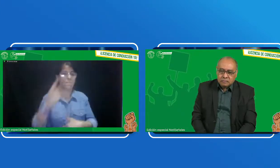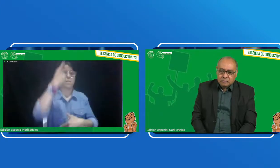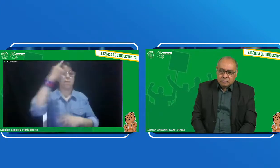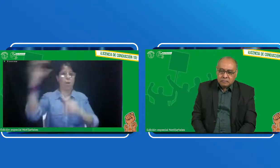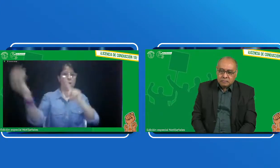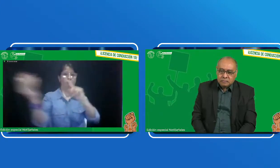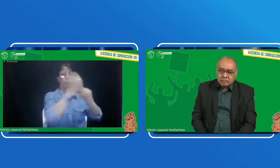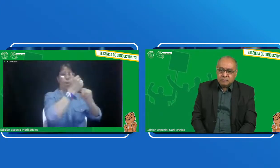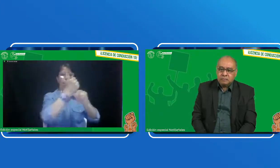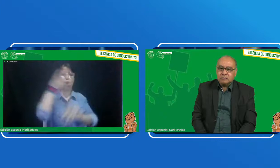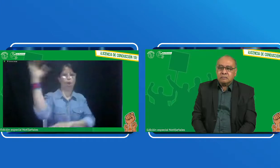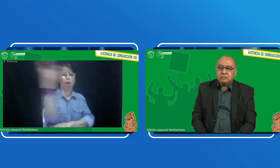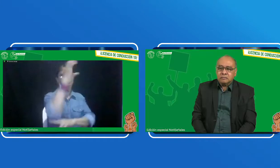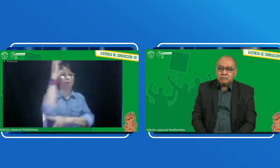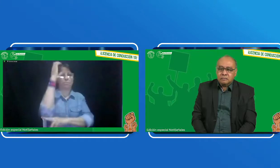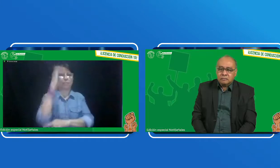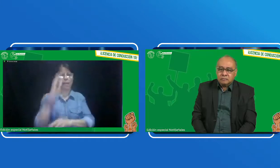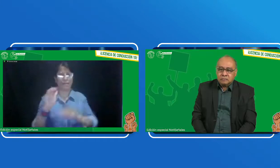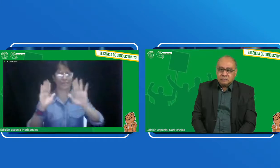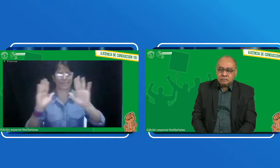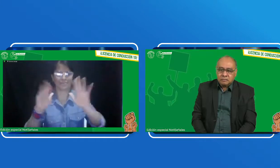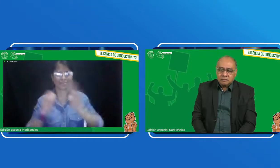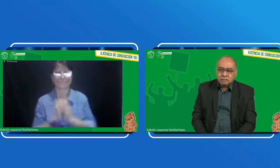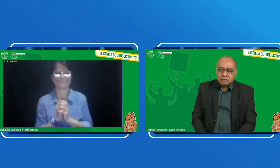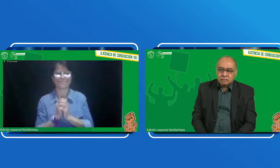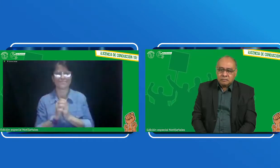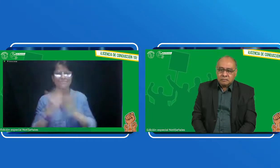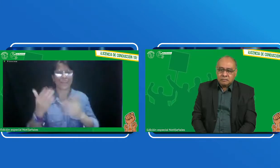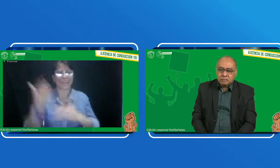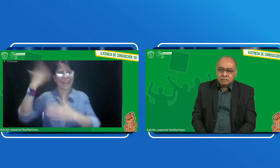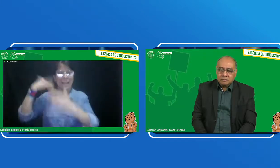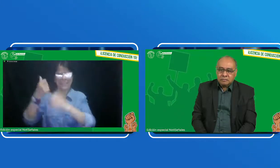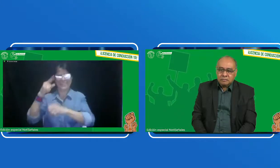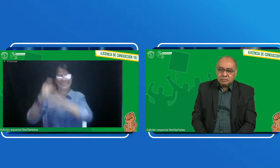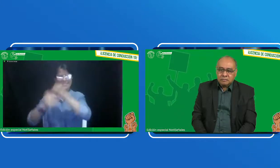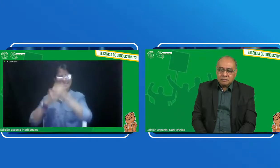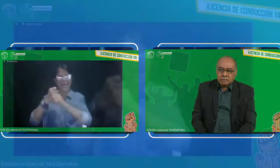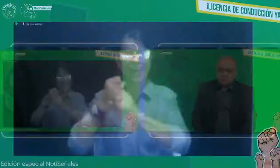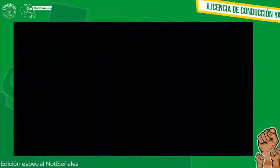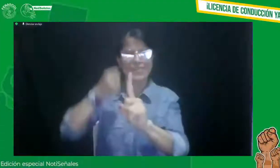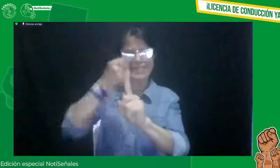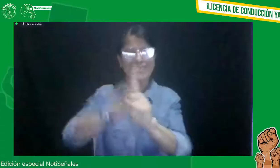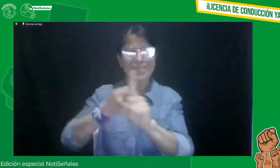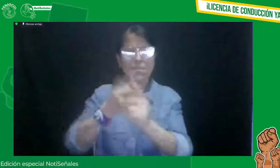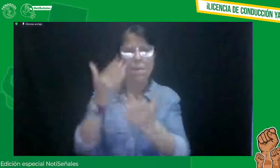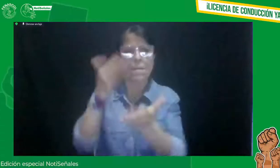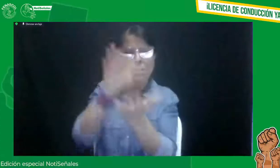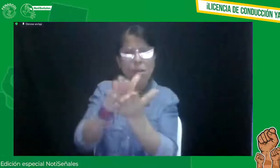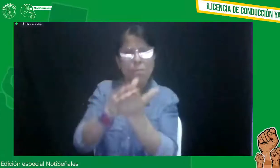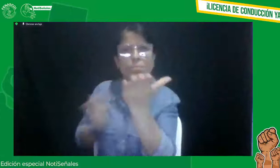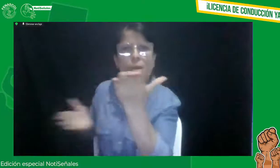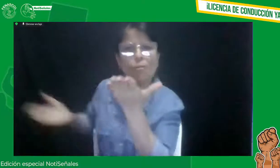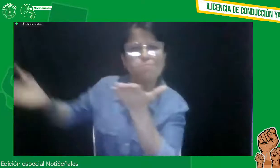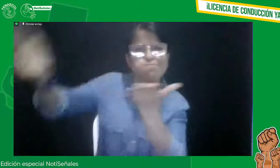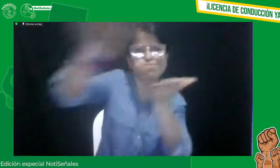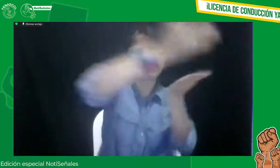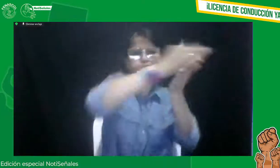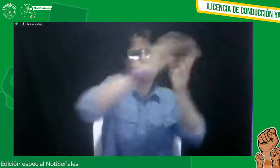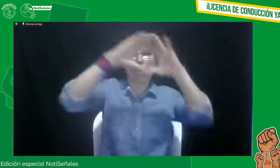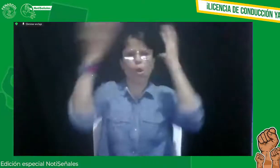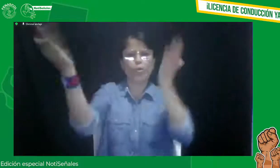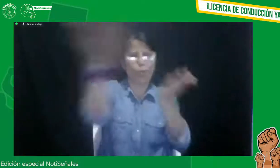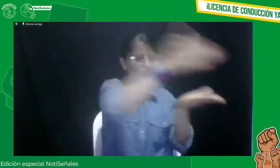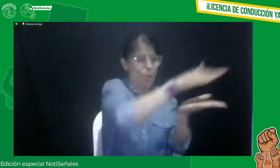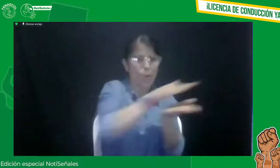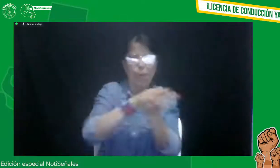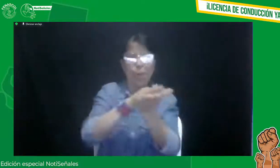la intervención de Henry frente a la región latinoamericana en tener la licencia de conducción